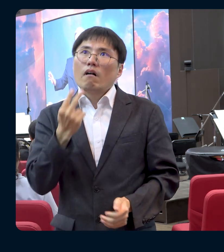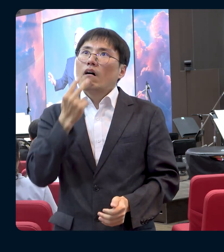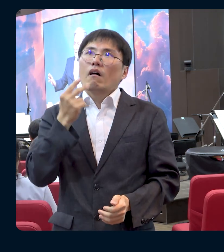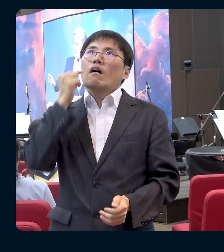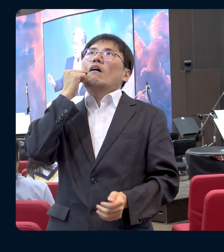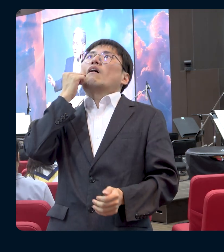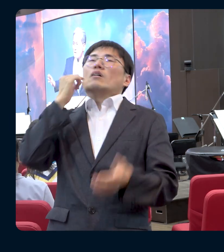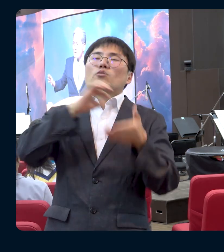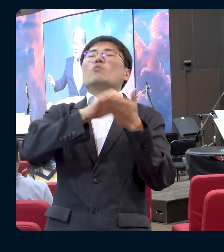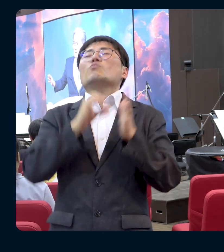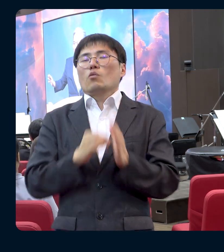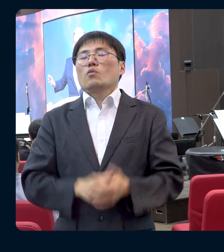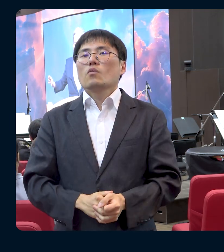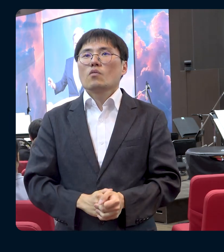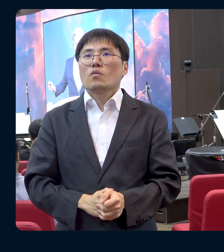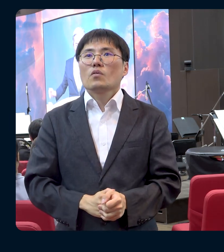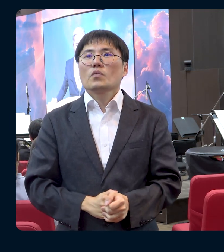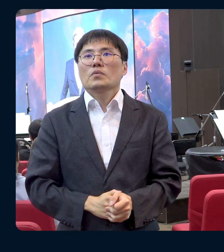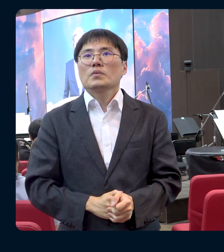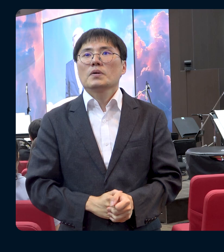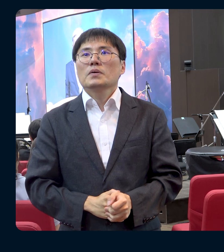숨을 쉴 수가 없었어요.